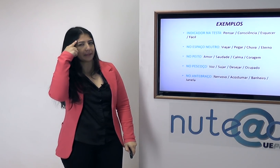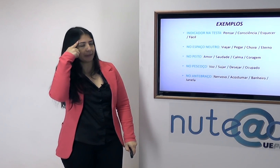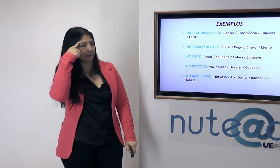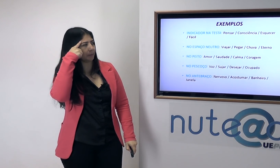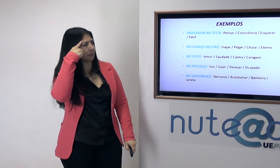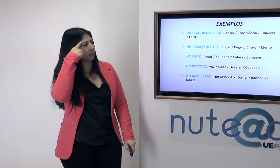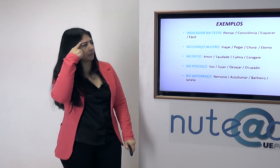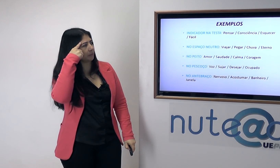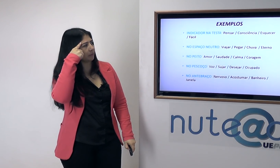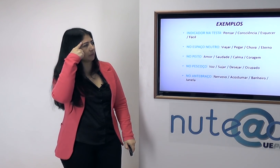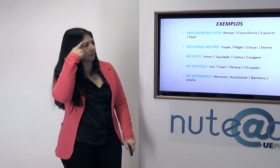Pensar.